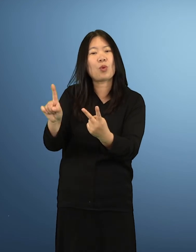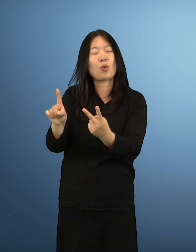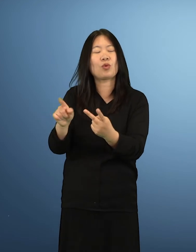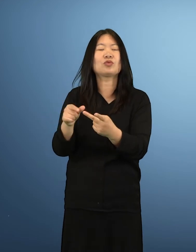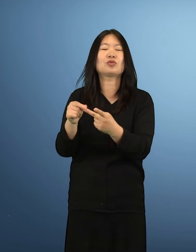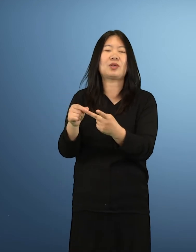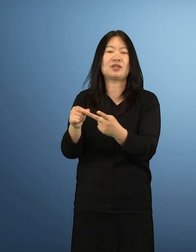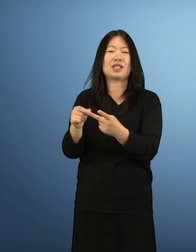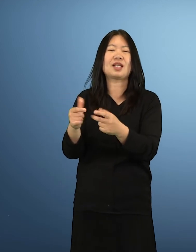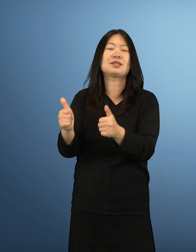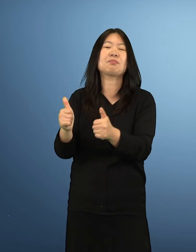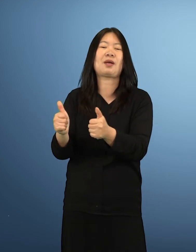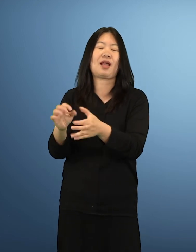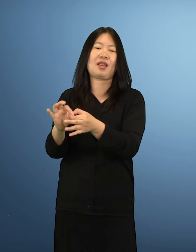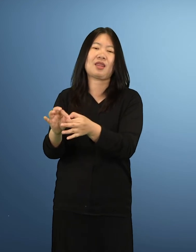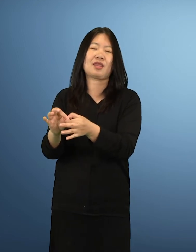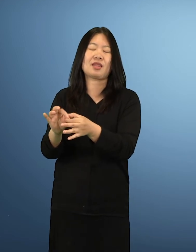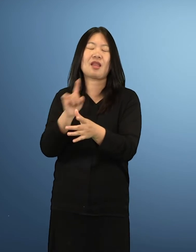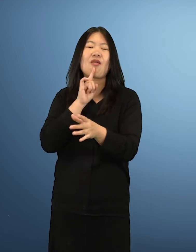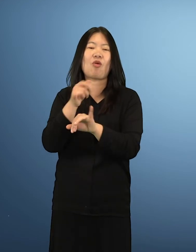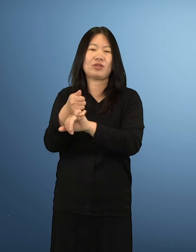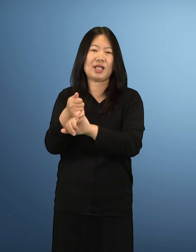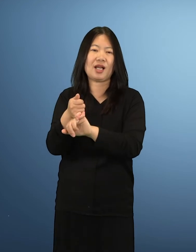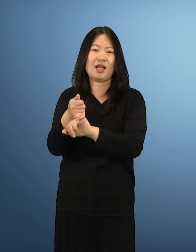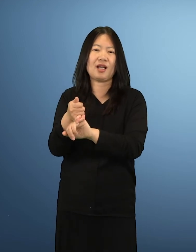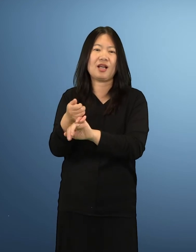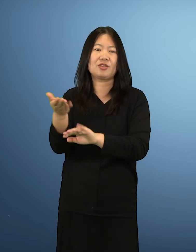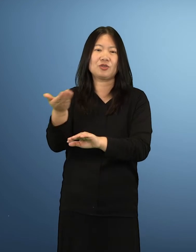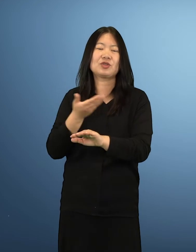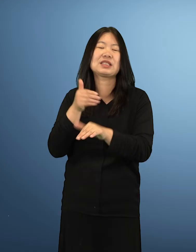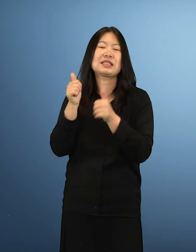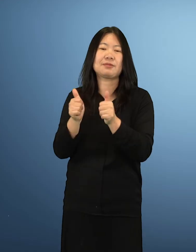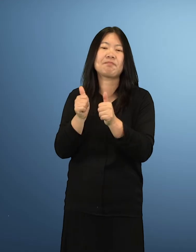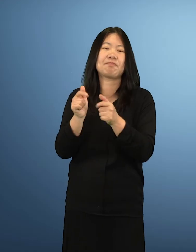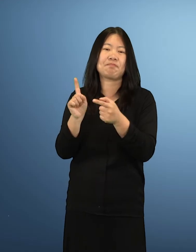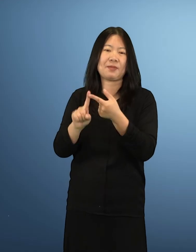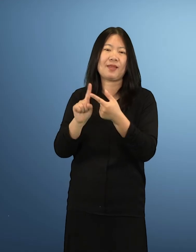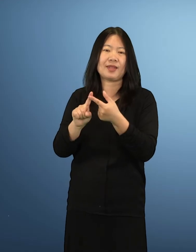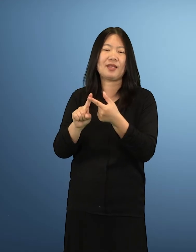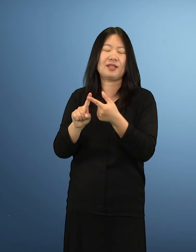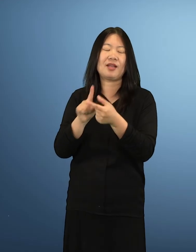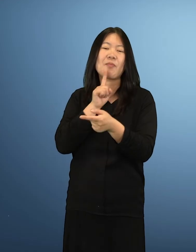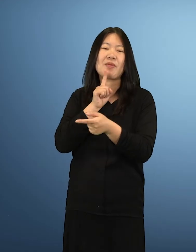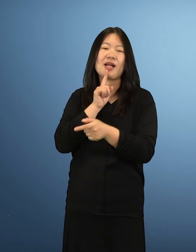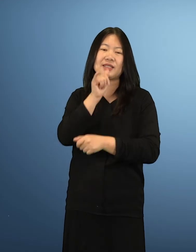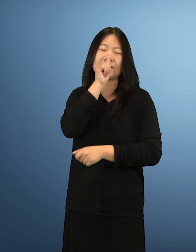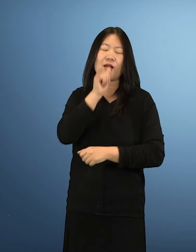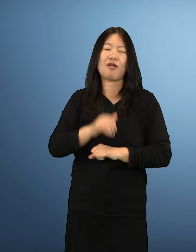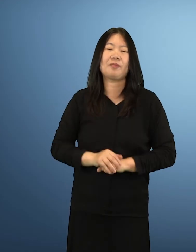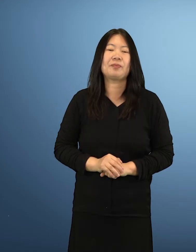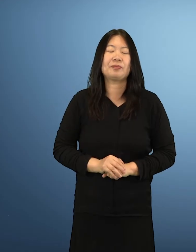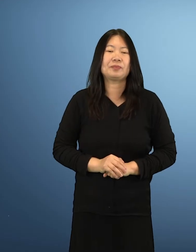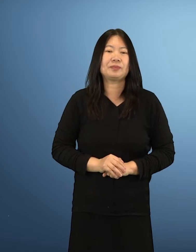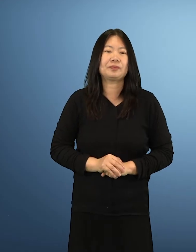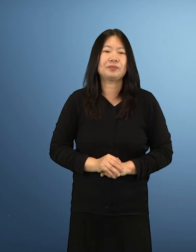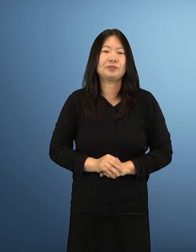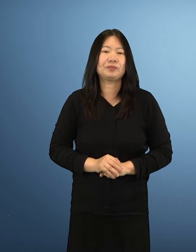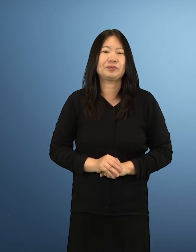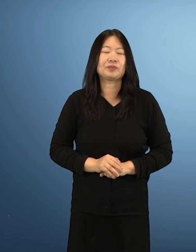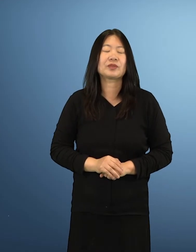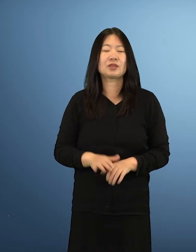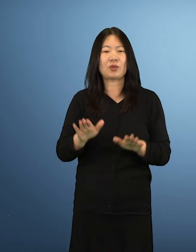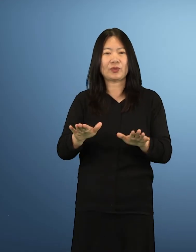후자입니다. 불행하게도. 언약적 심판으로 흐르고 있어요. 언약적 심판.